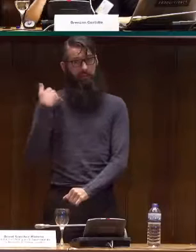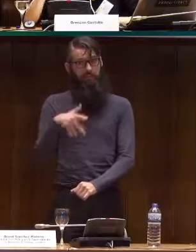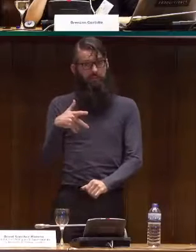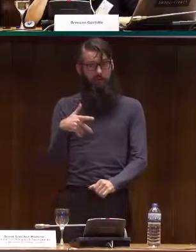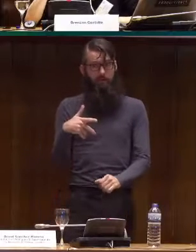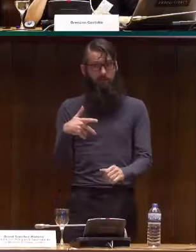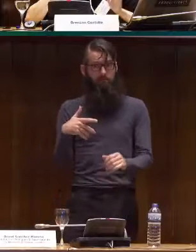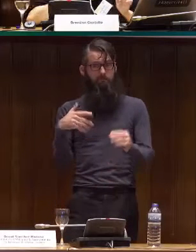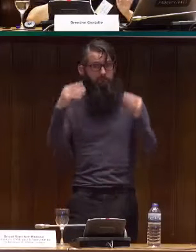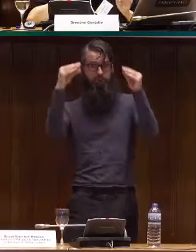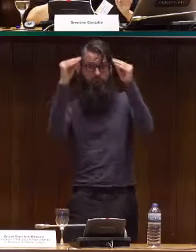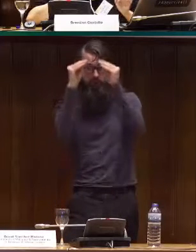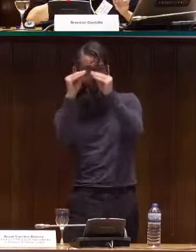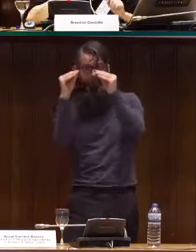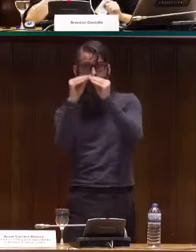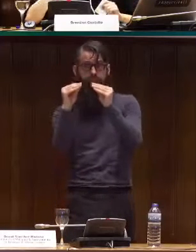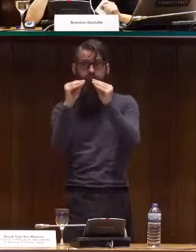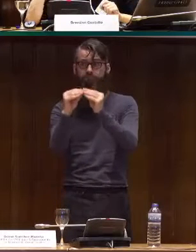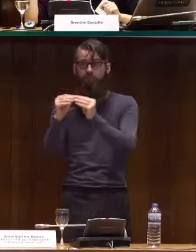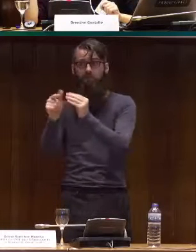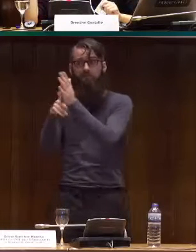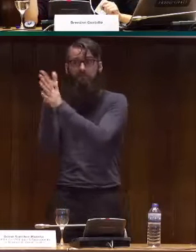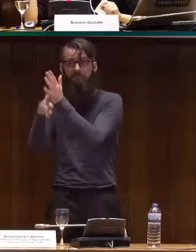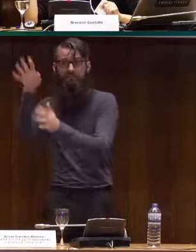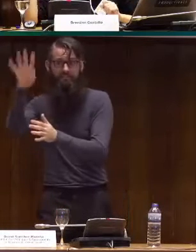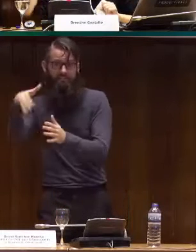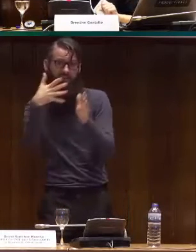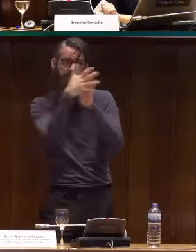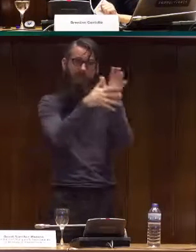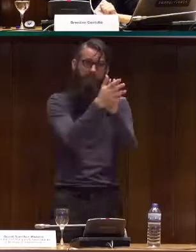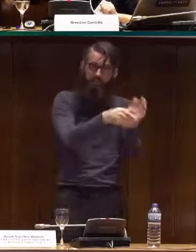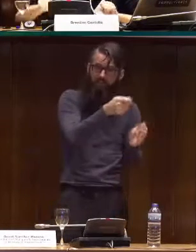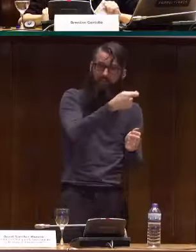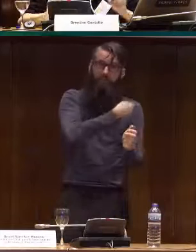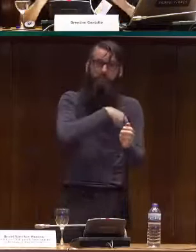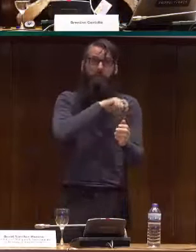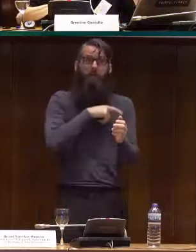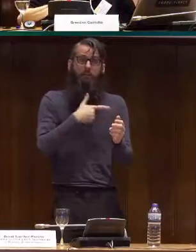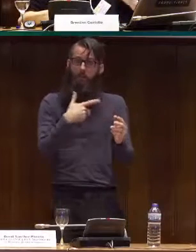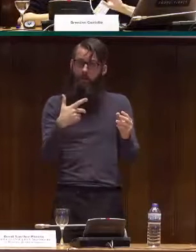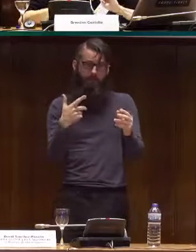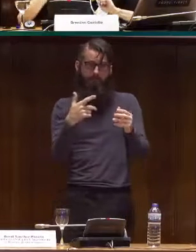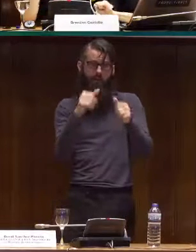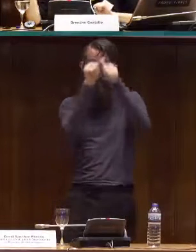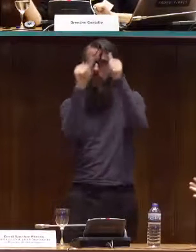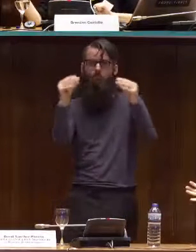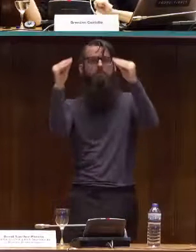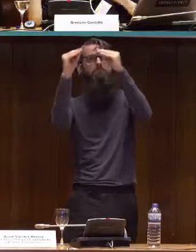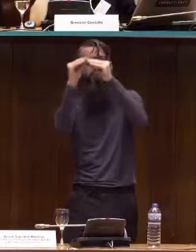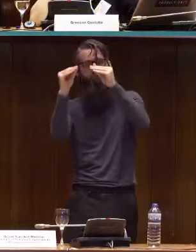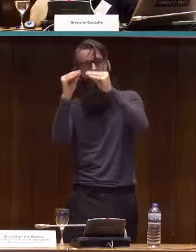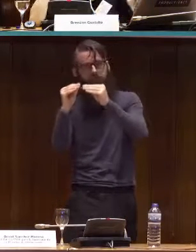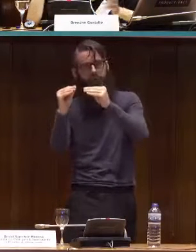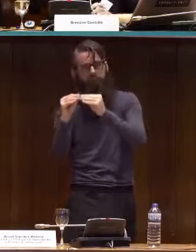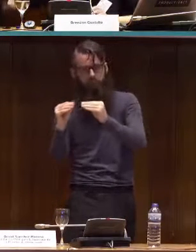Y aquí también, como en el ejemplo anterior, el signo persona, persona, persona puede tener una interpretación genérica